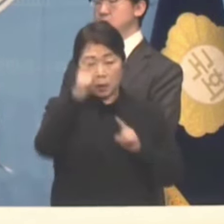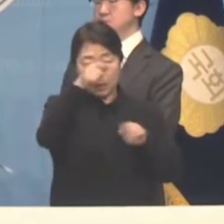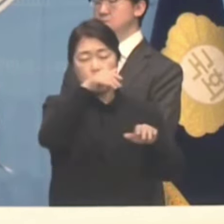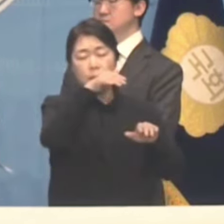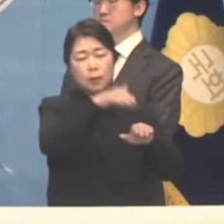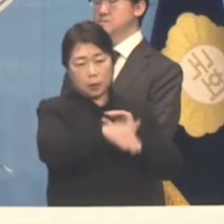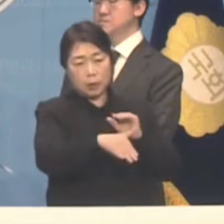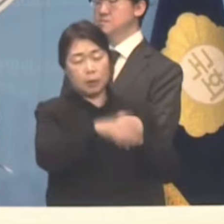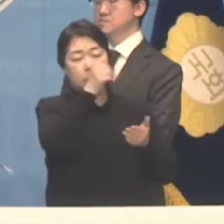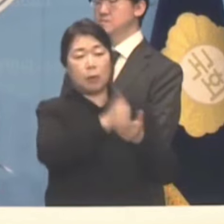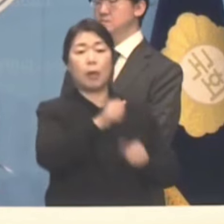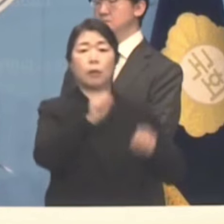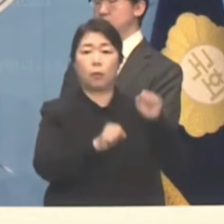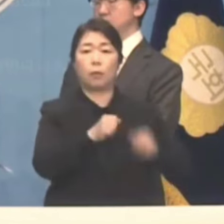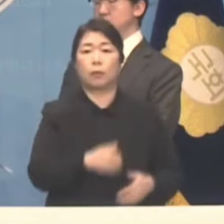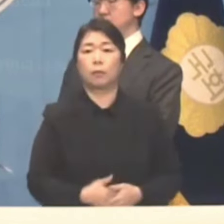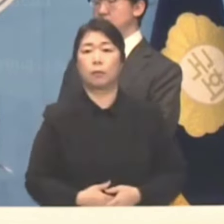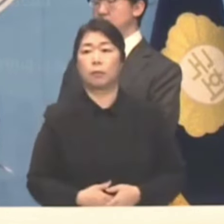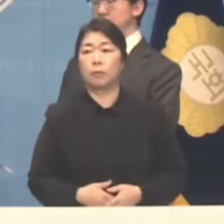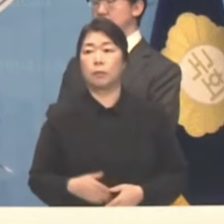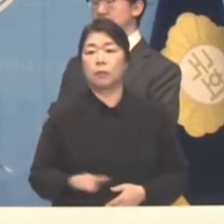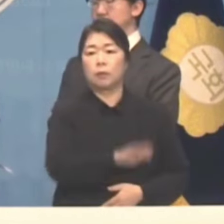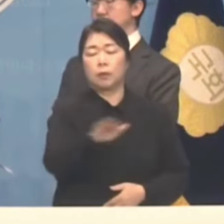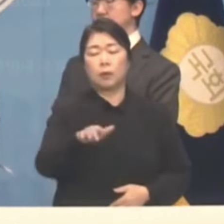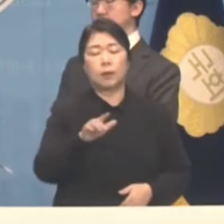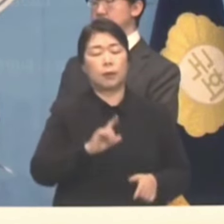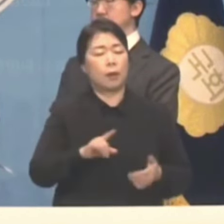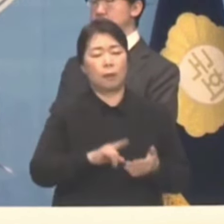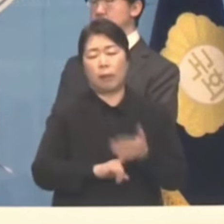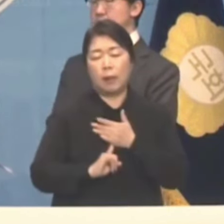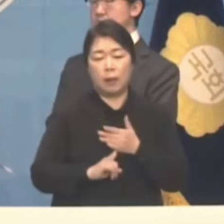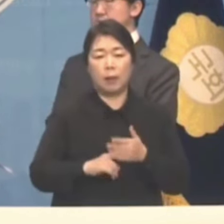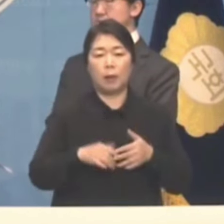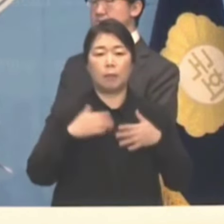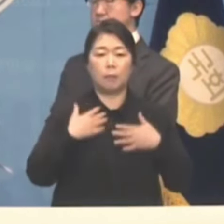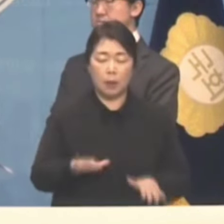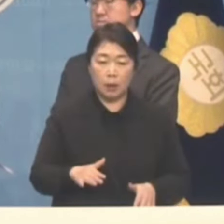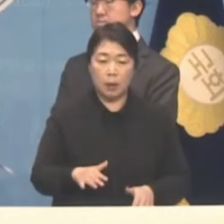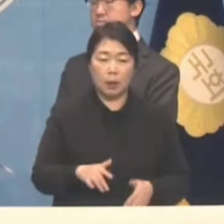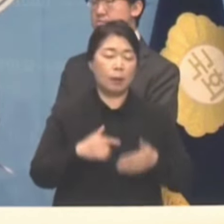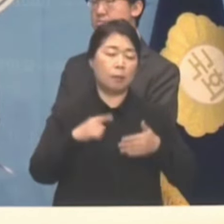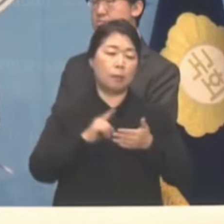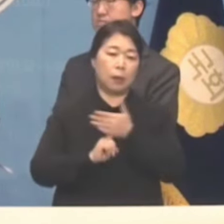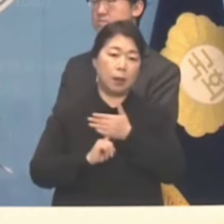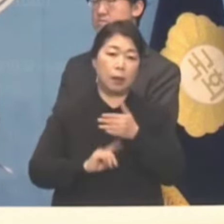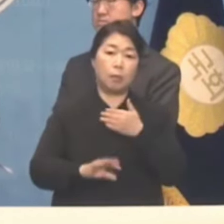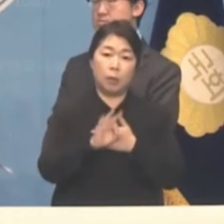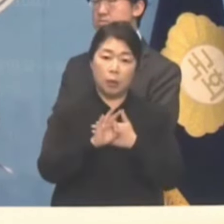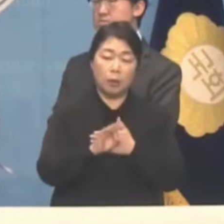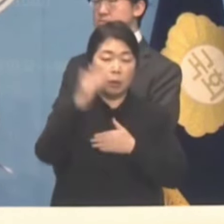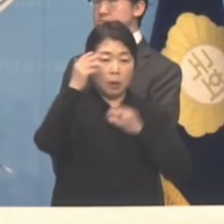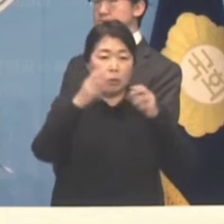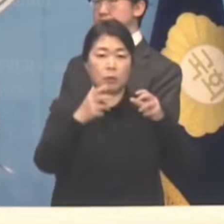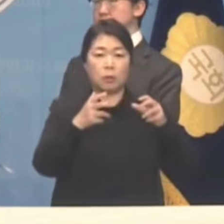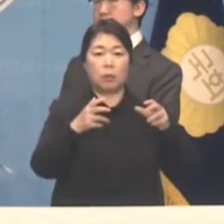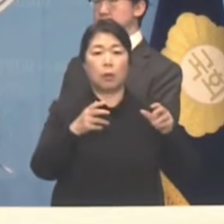이명의 범죄혐의 우리가 지쳐서 한다면 이대한